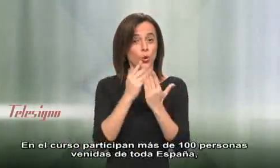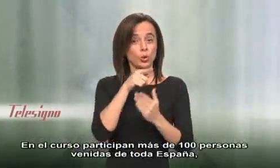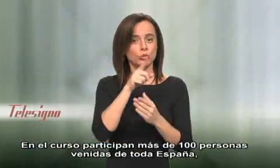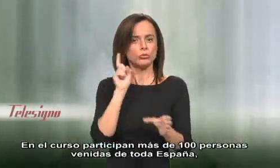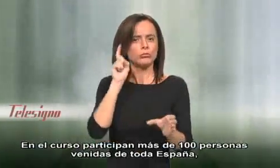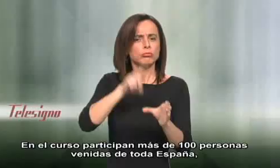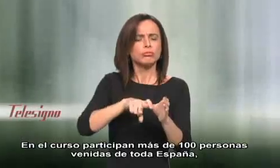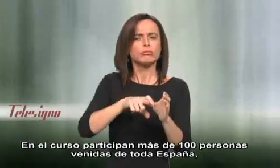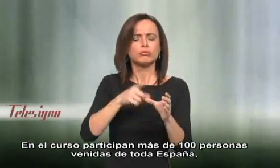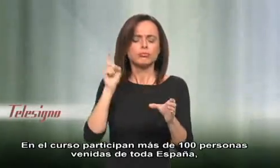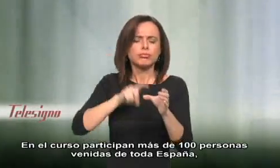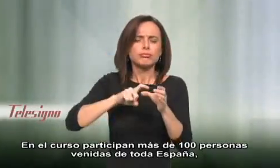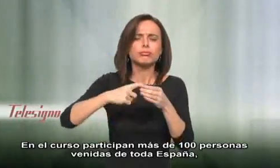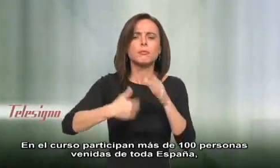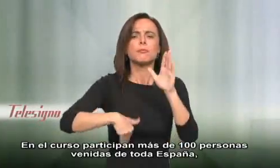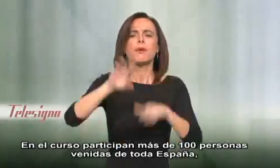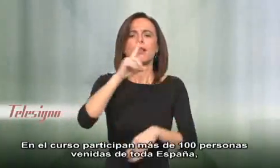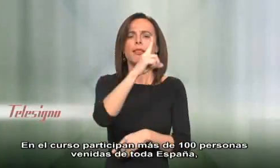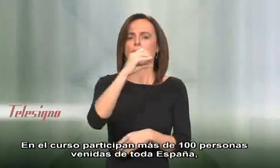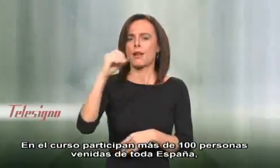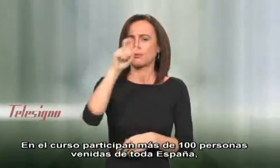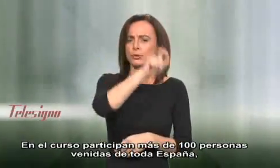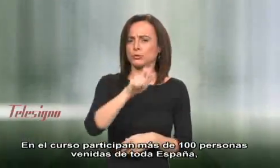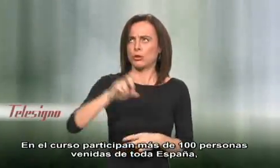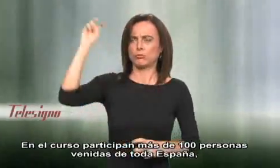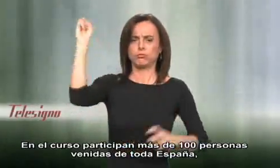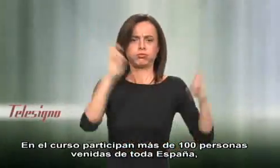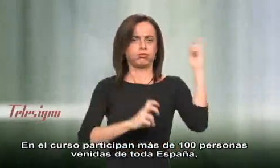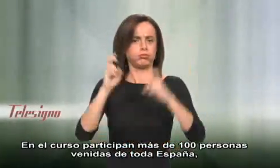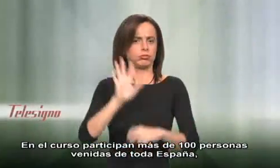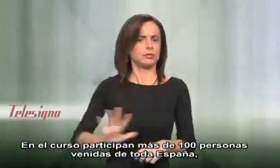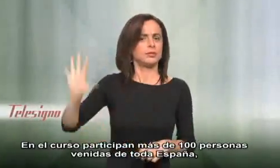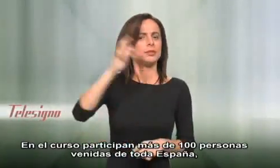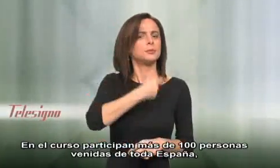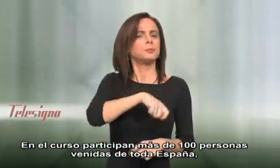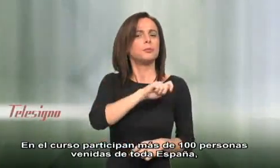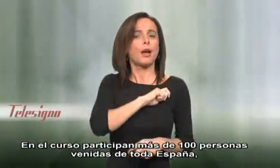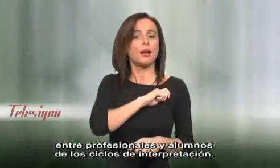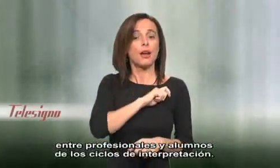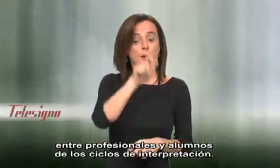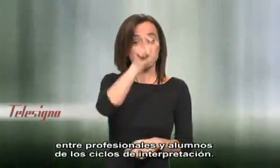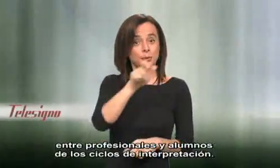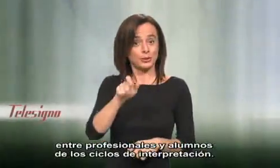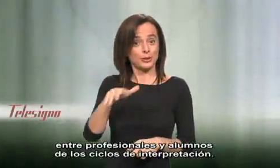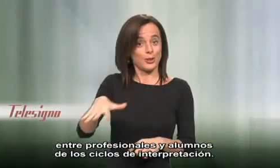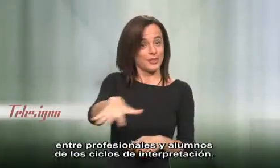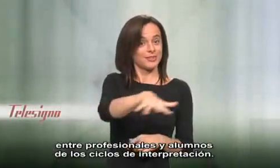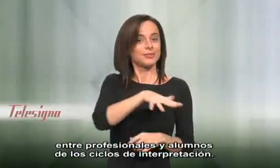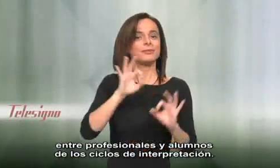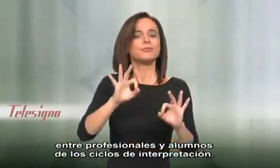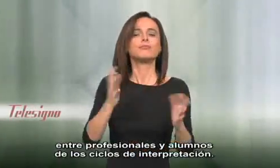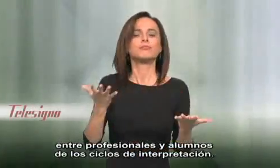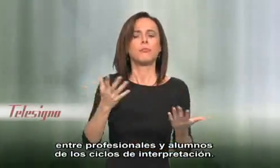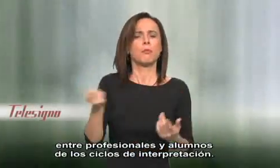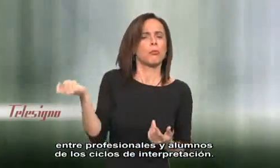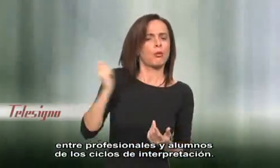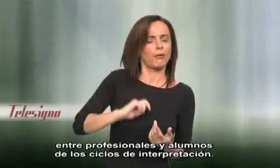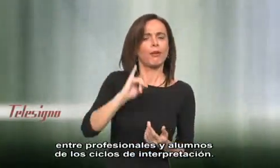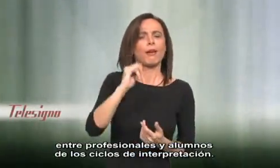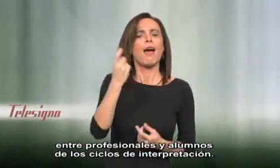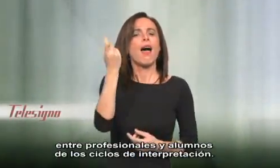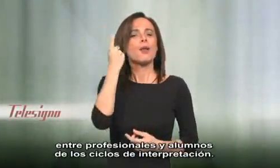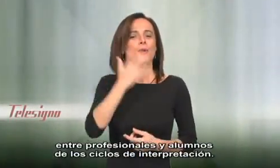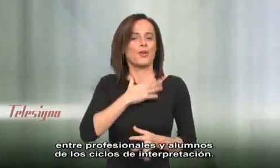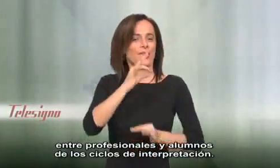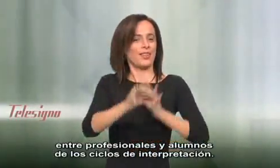En el curso participan más de 100 personas venidas de toda España, entre profesionales y alumnos